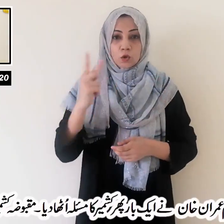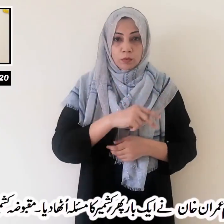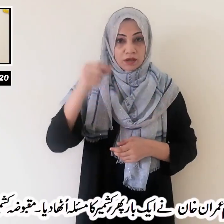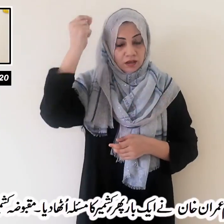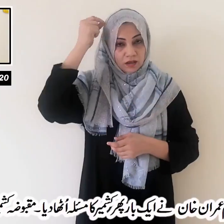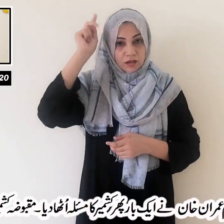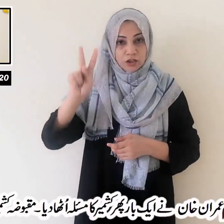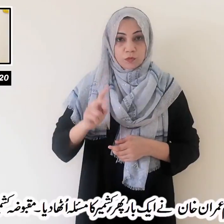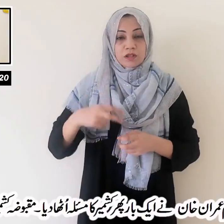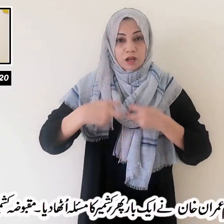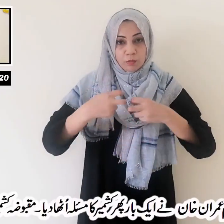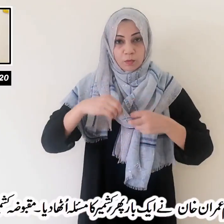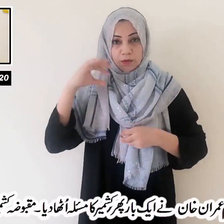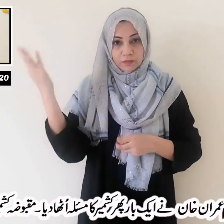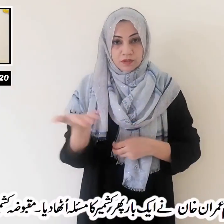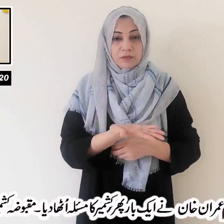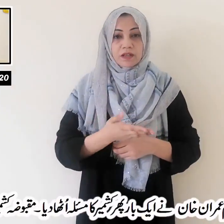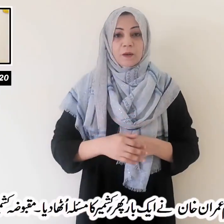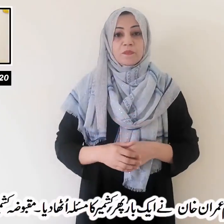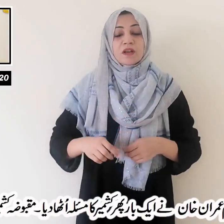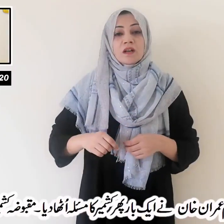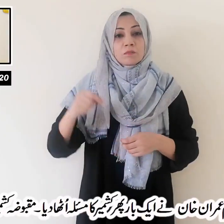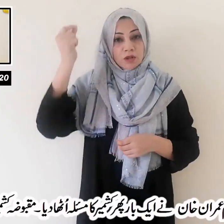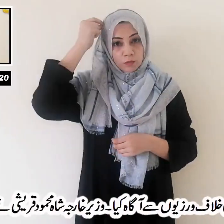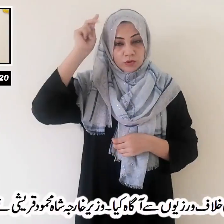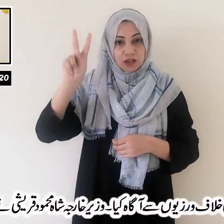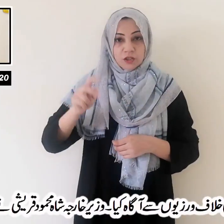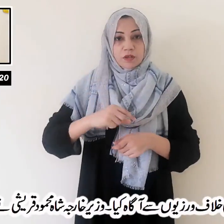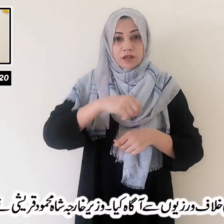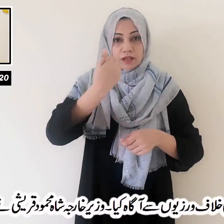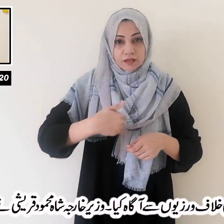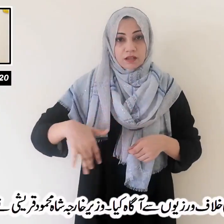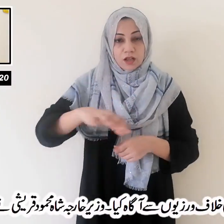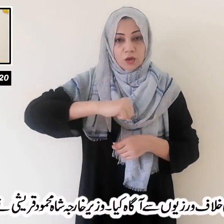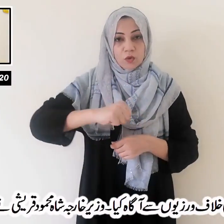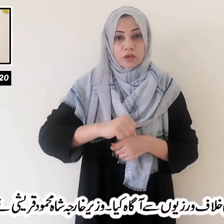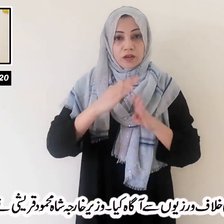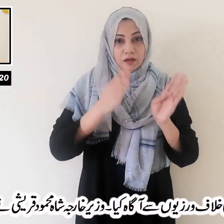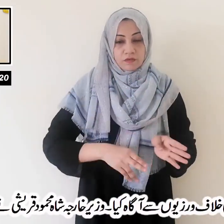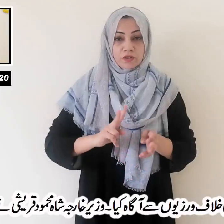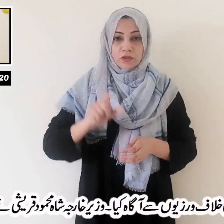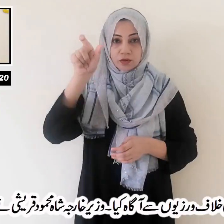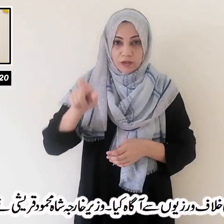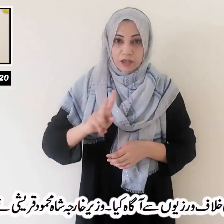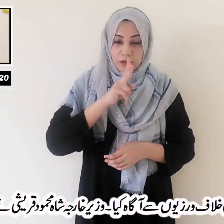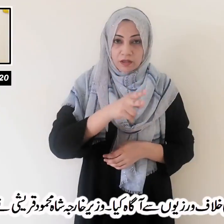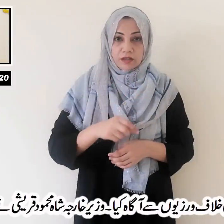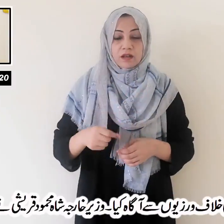مسئلہ اٹھا دیا مقبوضہ کشمیر میں انسانی حقوق کی خلاف ورزیوں سے اگاہ کیا وزیر خارجہ شاہ محمود